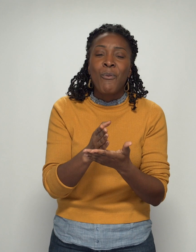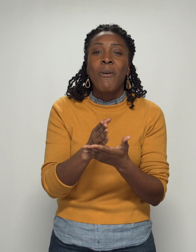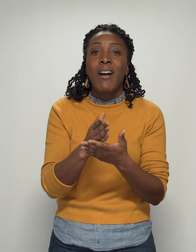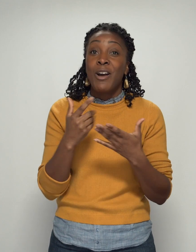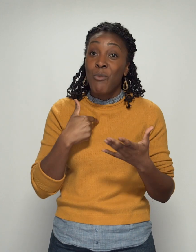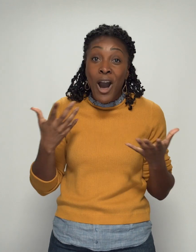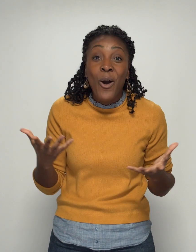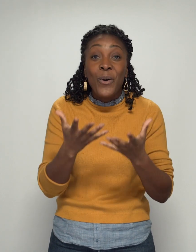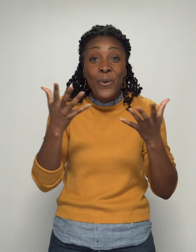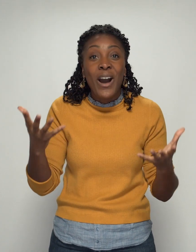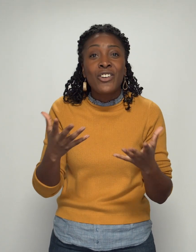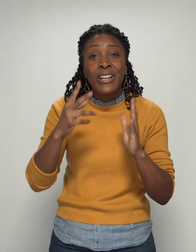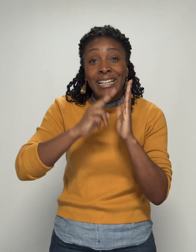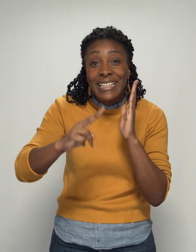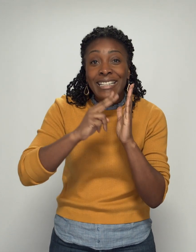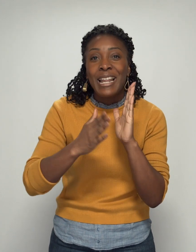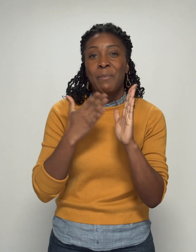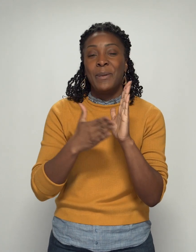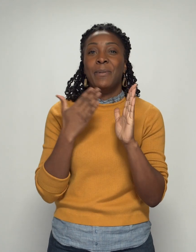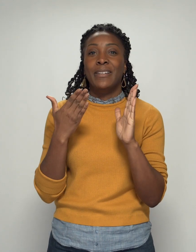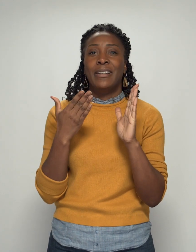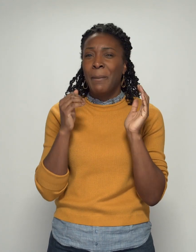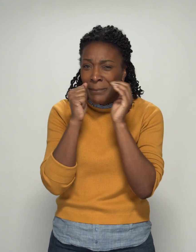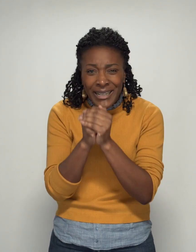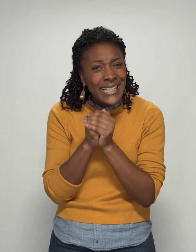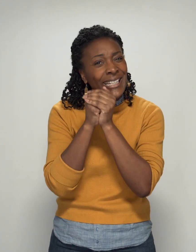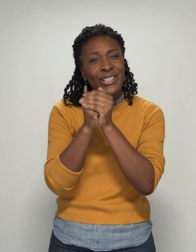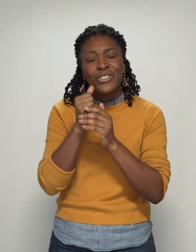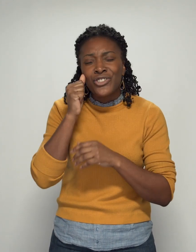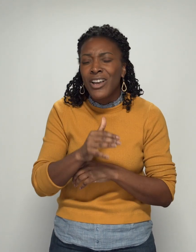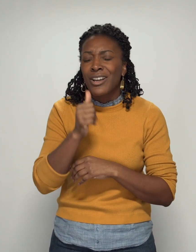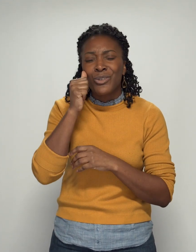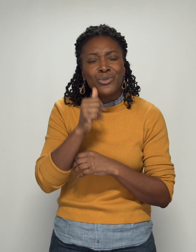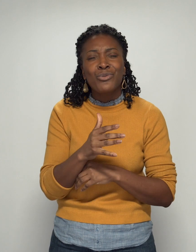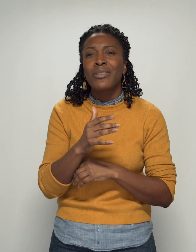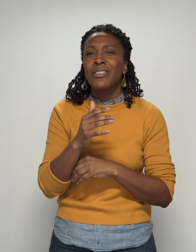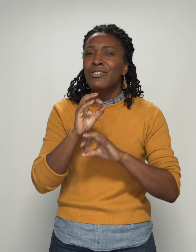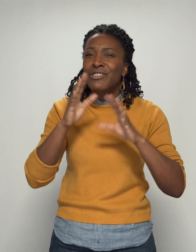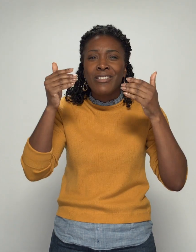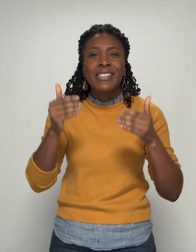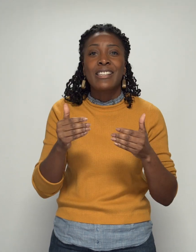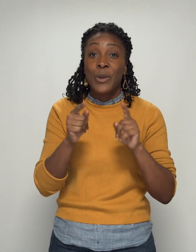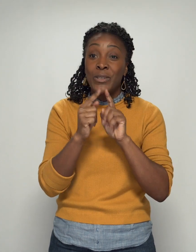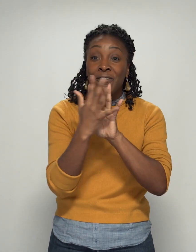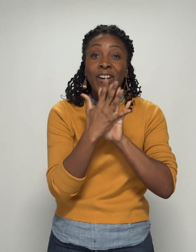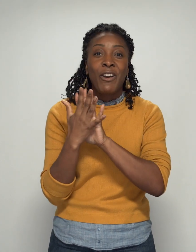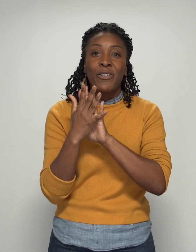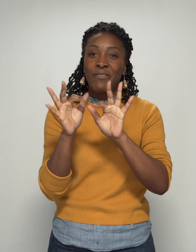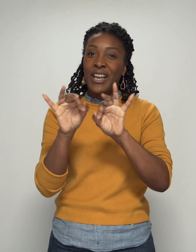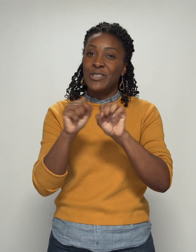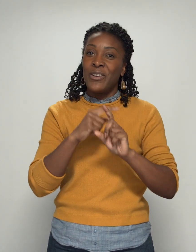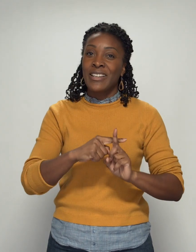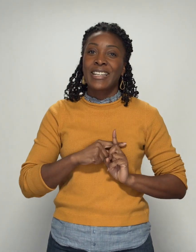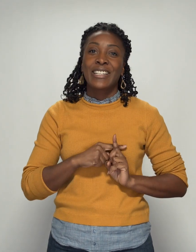foi. Donc, je t'encourage à lire ta parole, à prier chaque jour, à prier sans cesse et à fréquenter